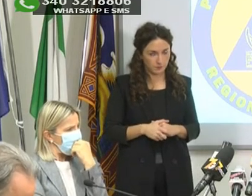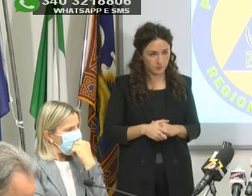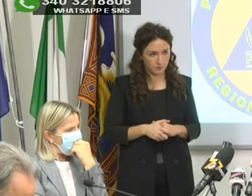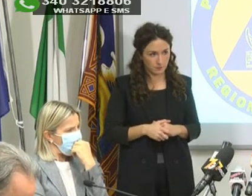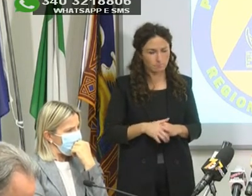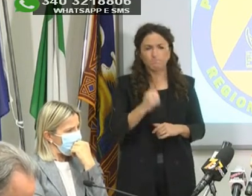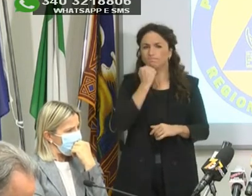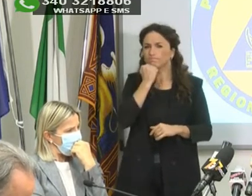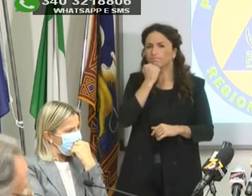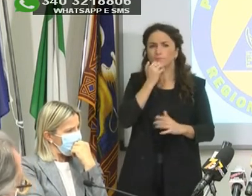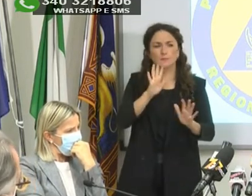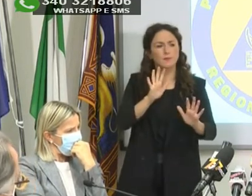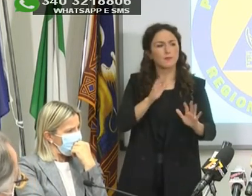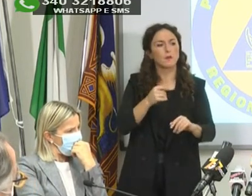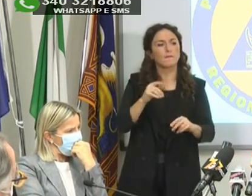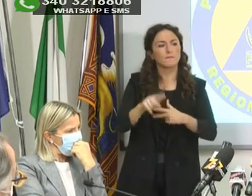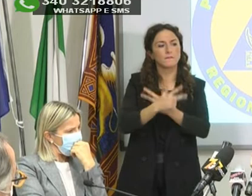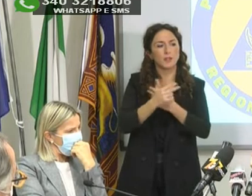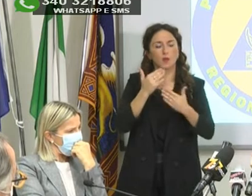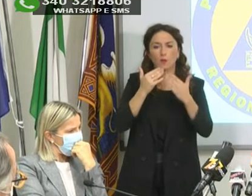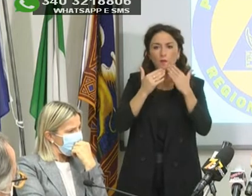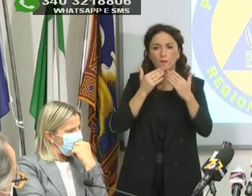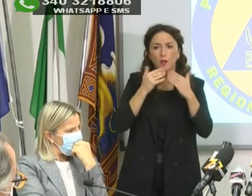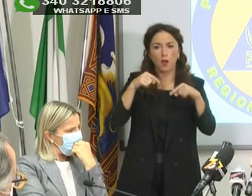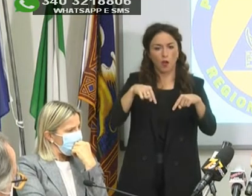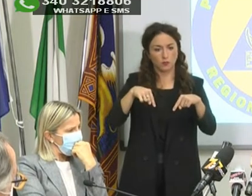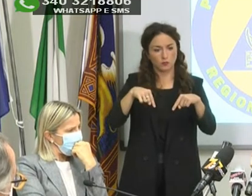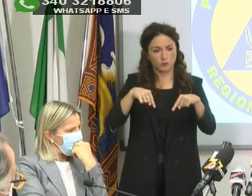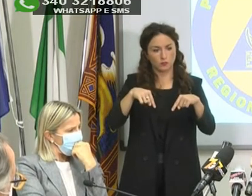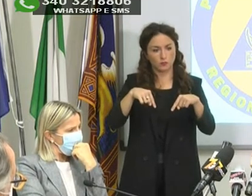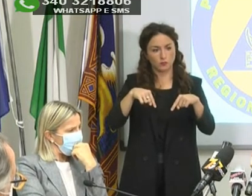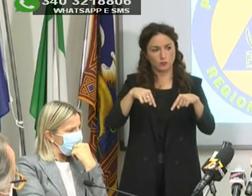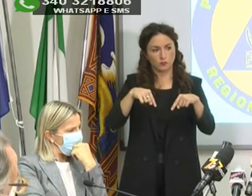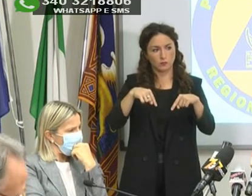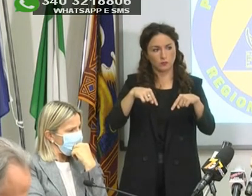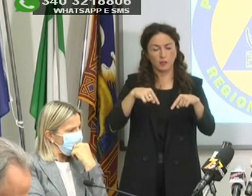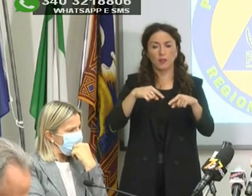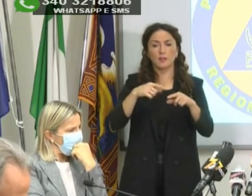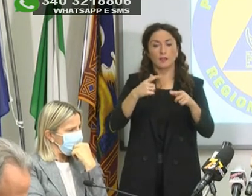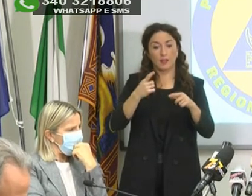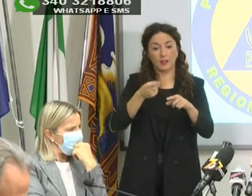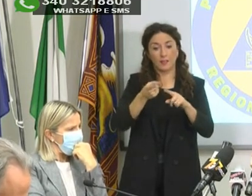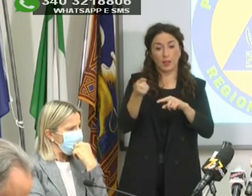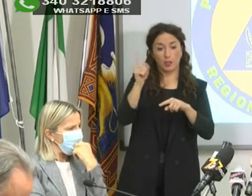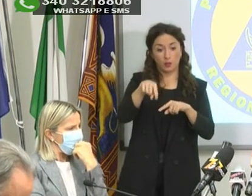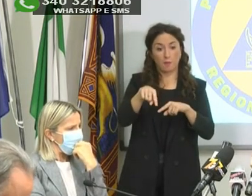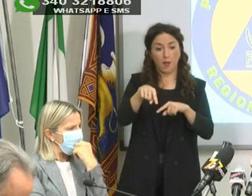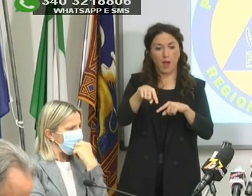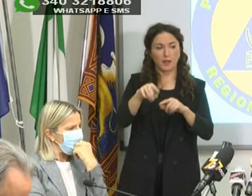Buongiorno. Ah, scusa, mi dicono nessuna videoconferenza con Boccia oggi. Ci sarà domani e sarà tecnica per le forniture di materiale